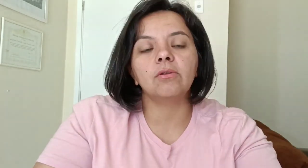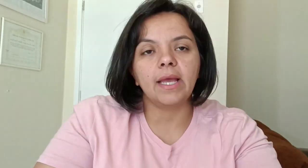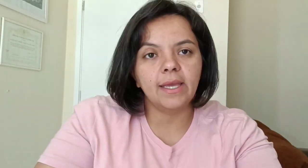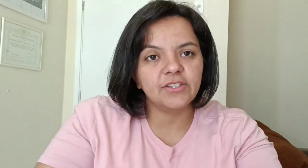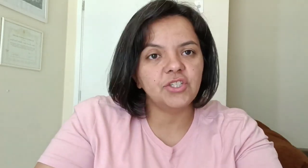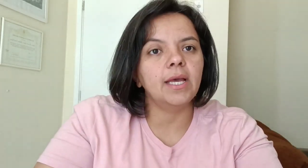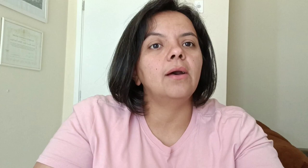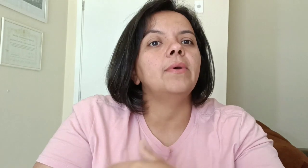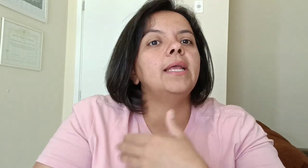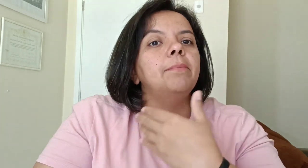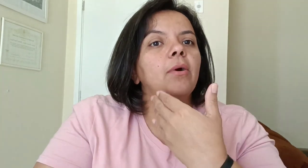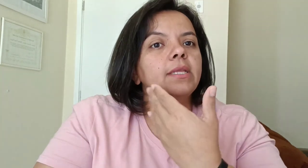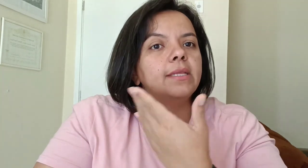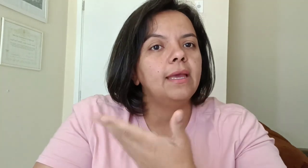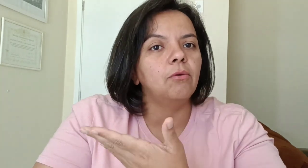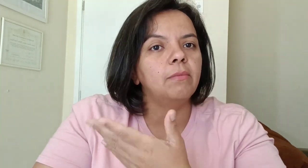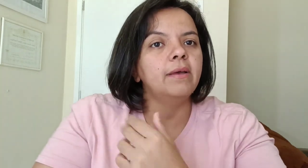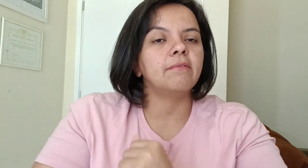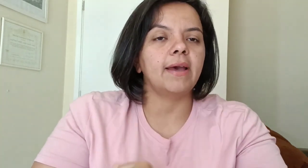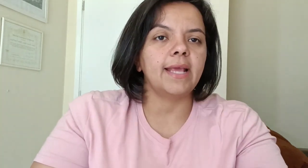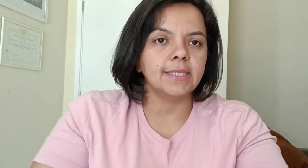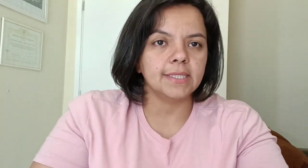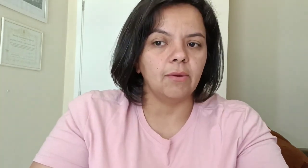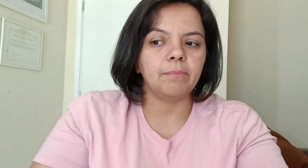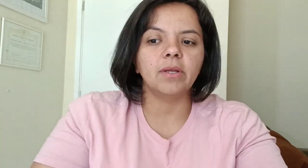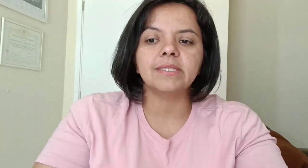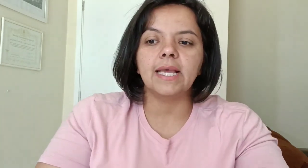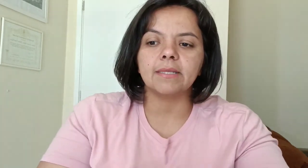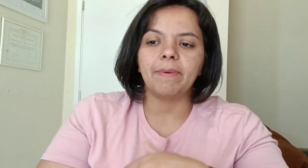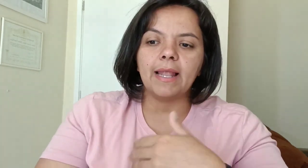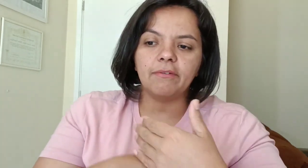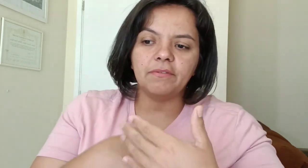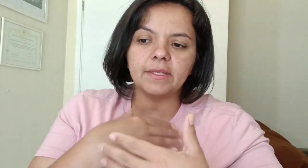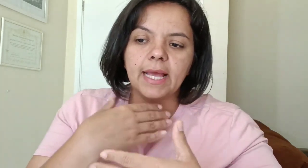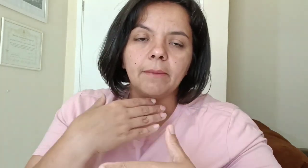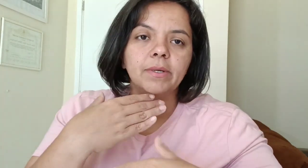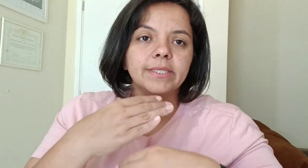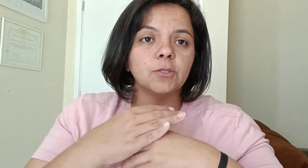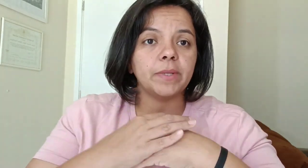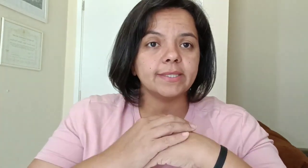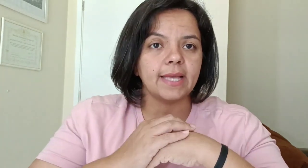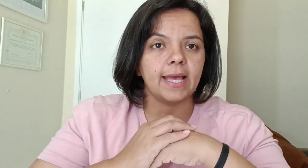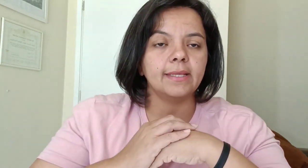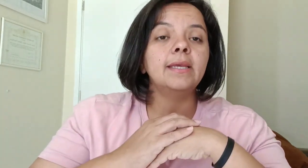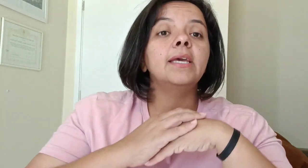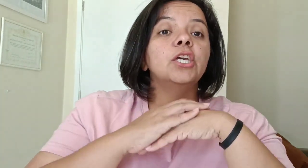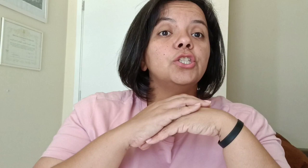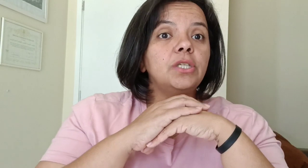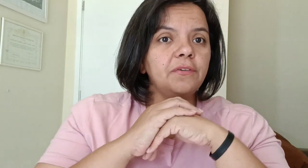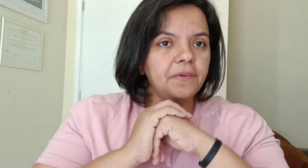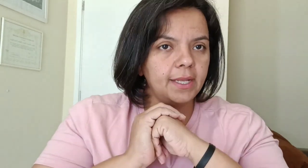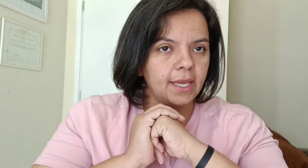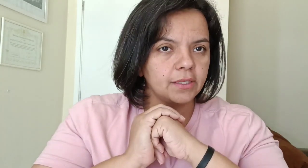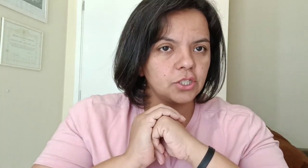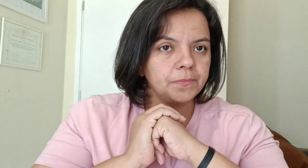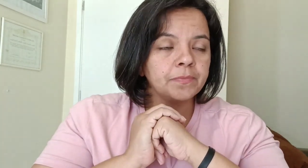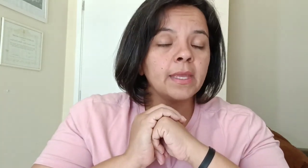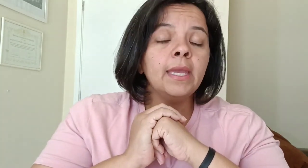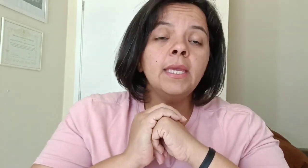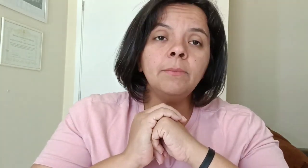da região, ele pode ter uma variação. Essa palavra evitar, ela pode ser expressada diferente. E